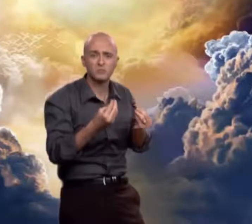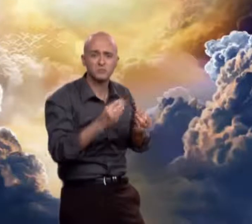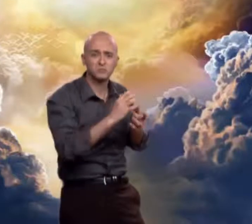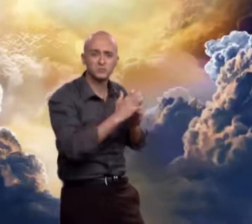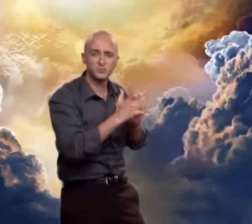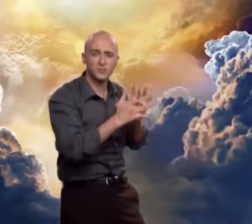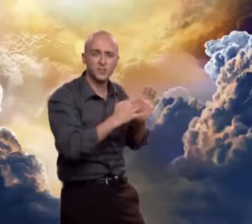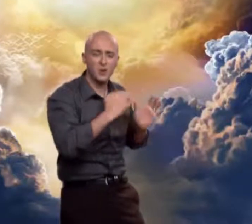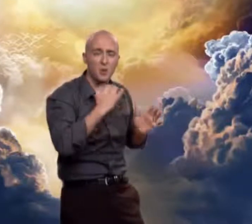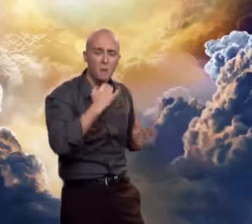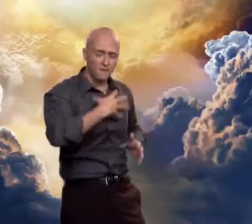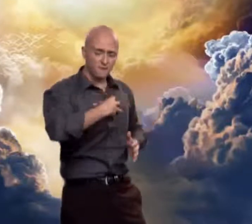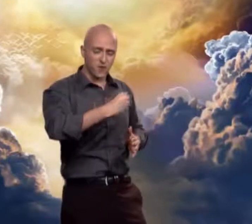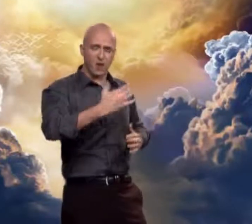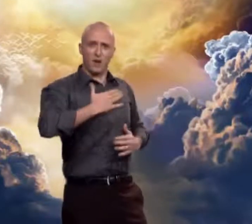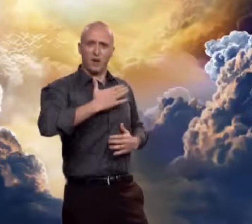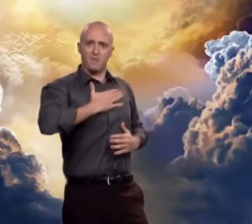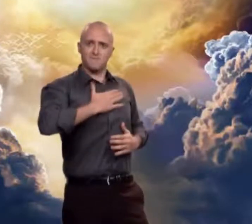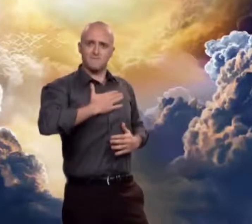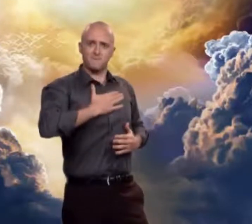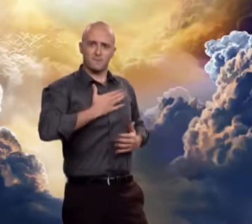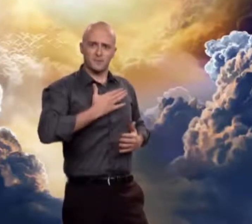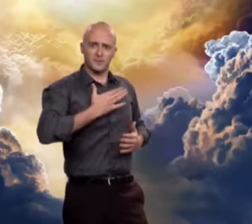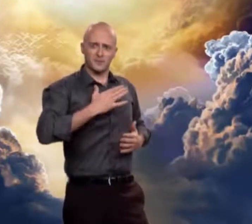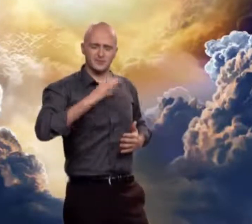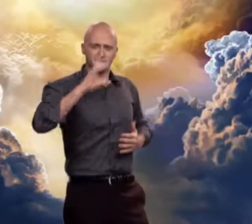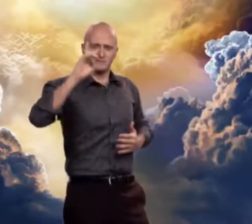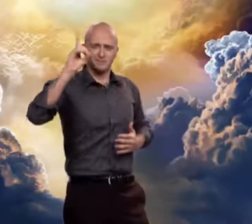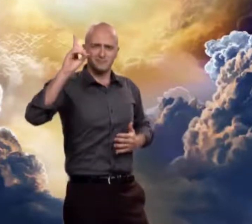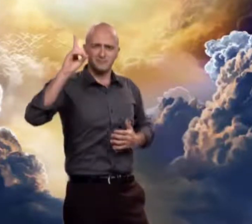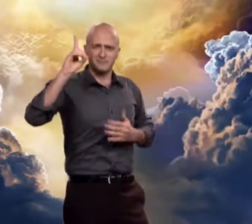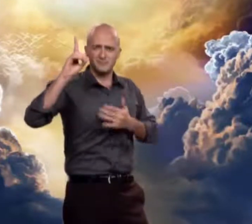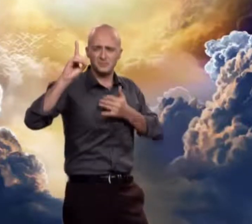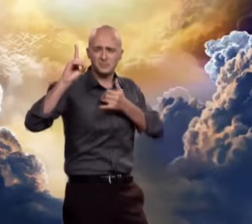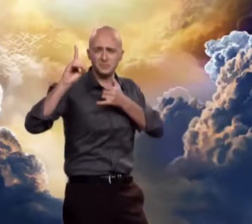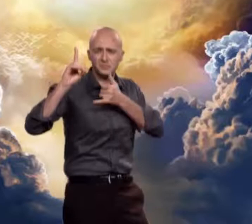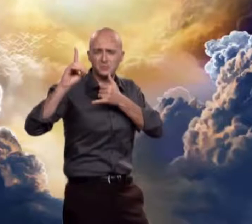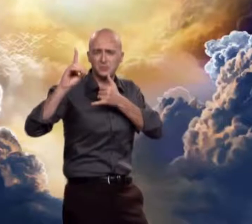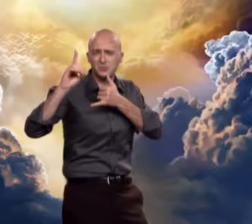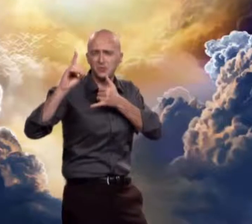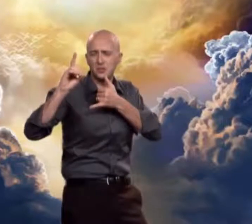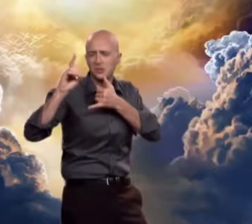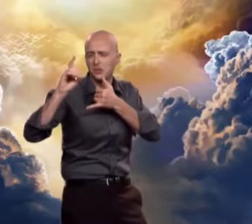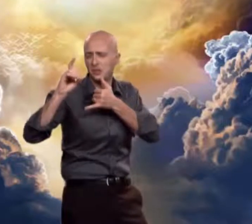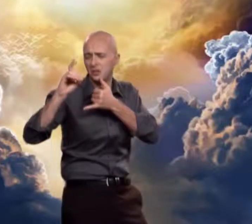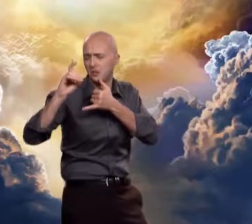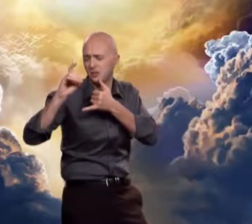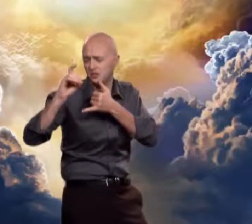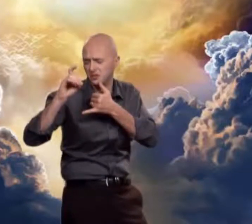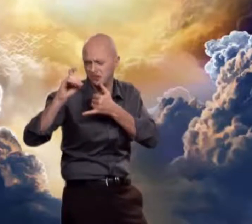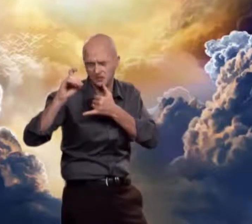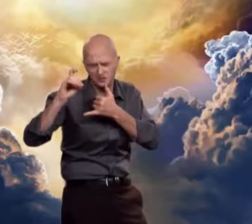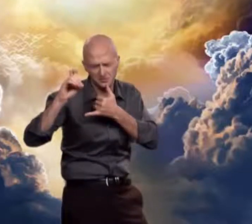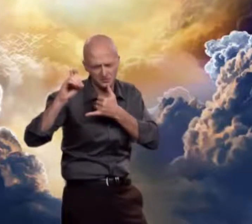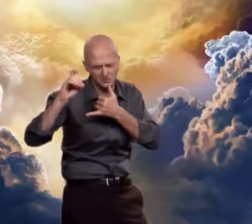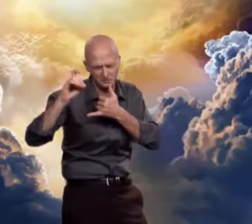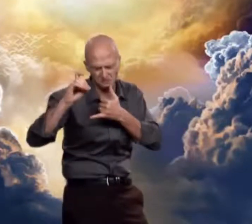dia que está chegando aterá fogo neles, diz o Senhor dos Exércitos. Não sobrará raiz ou galho